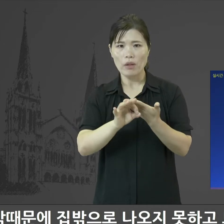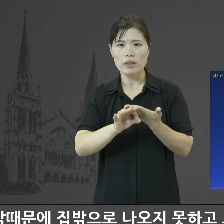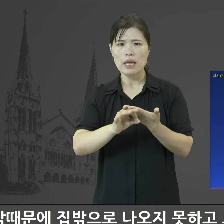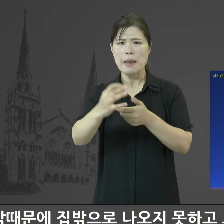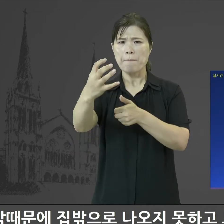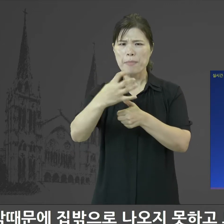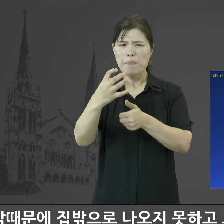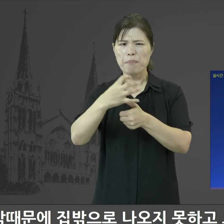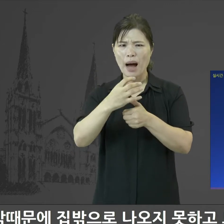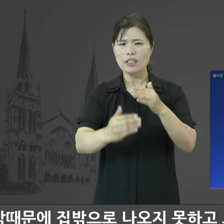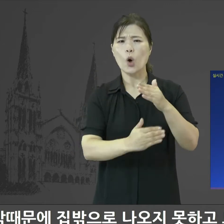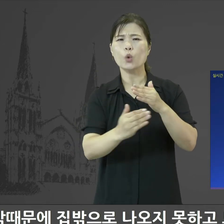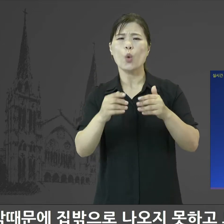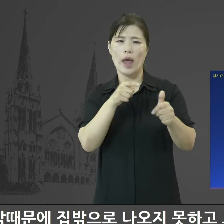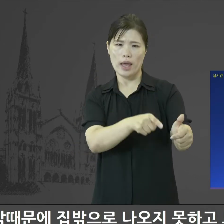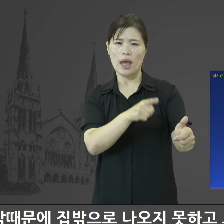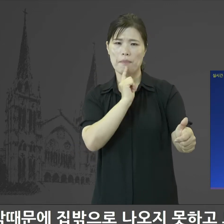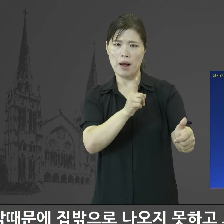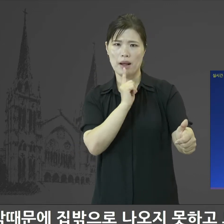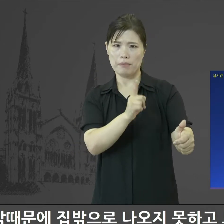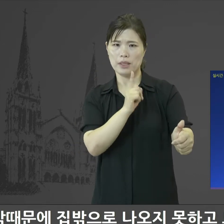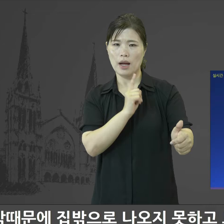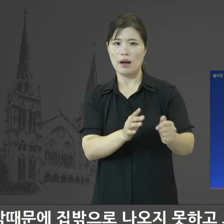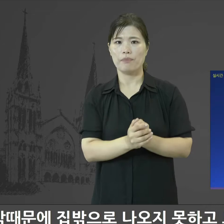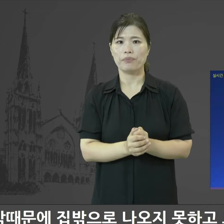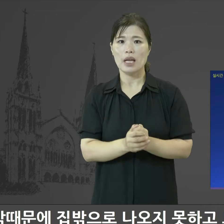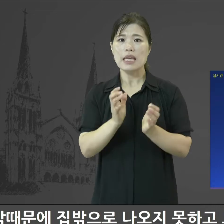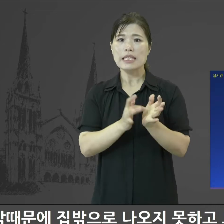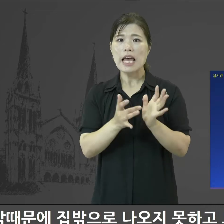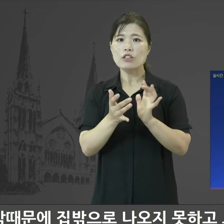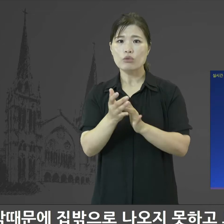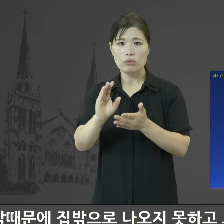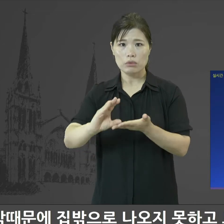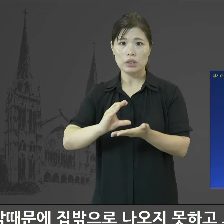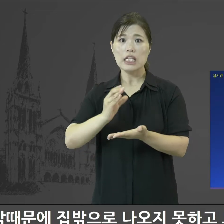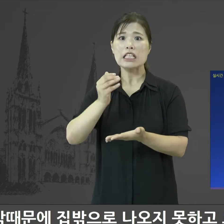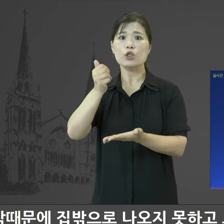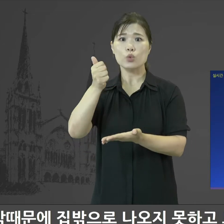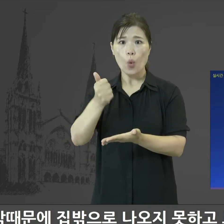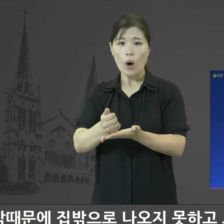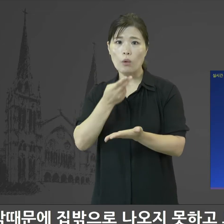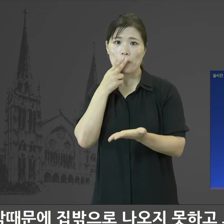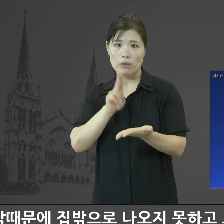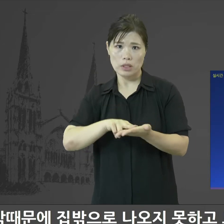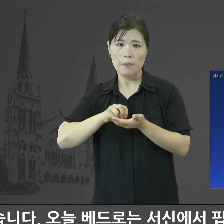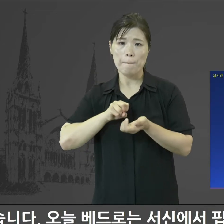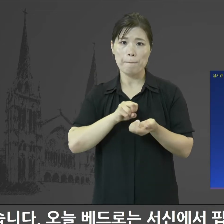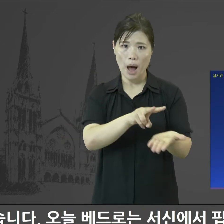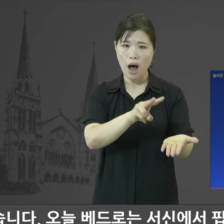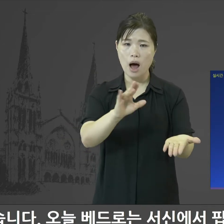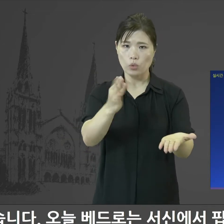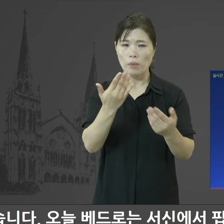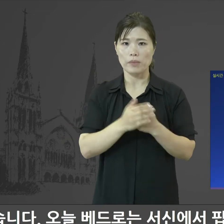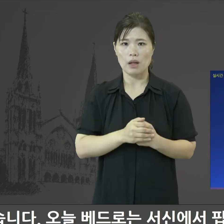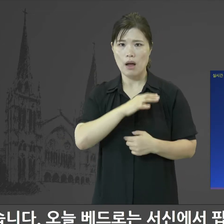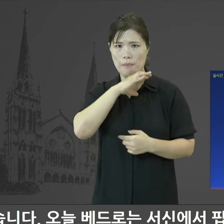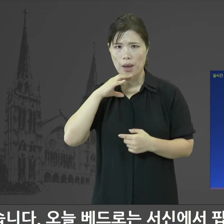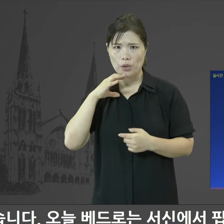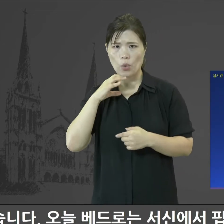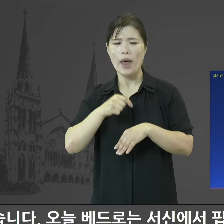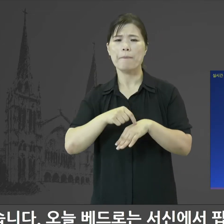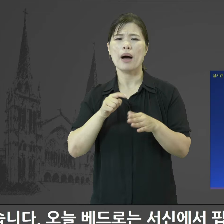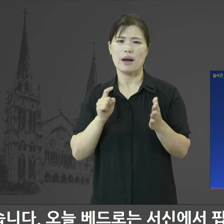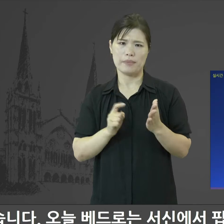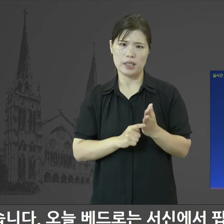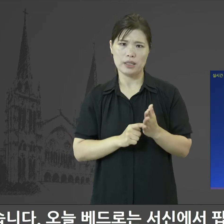성도들을 향해서 그 시작을 예수 그리스도로 시작합니다. 베드로의 마음을